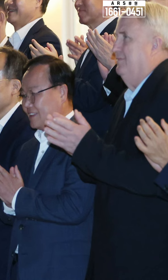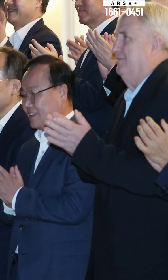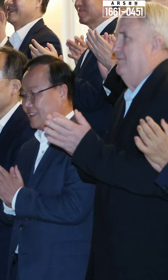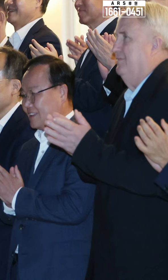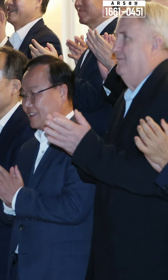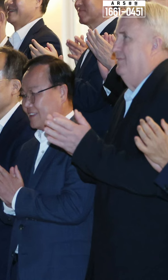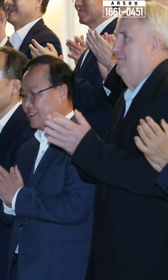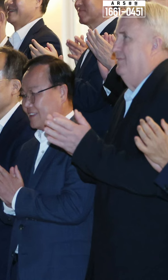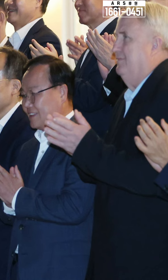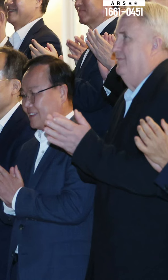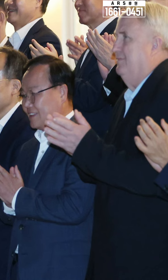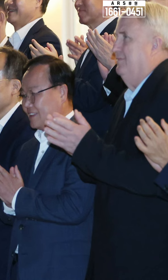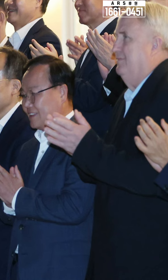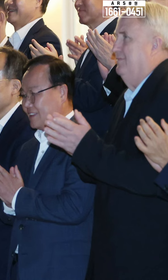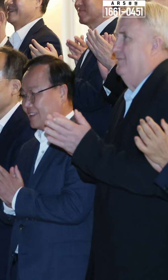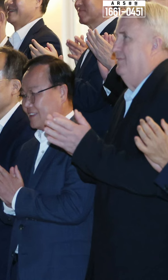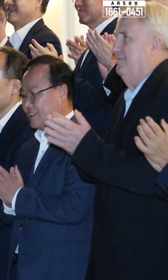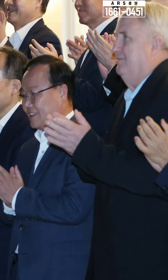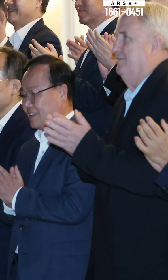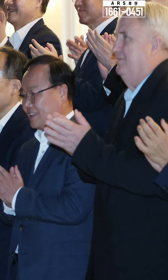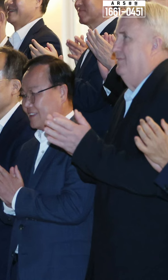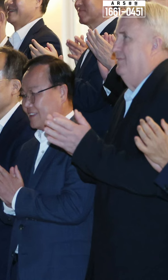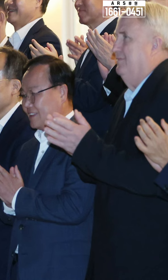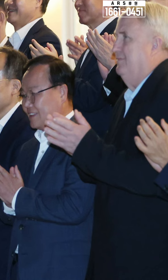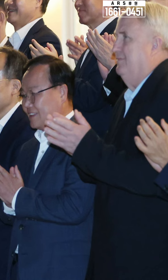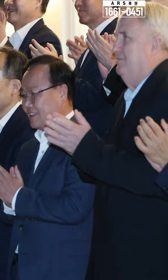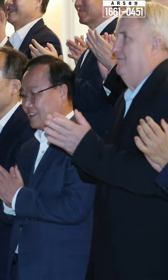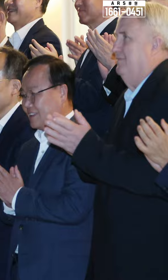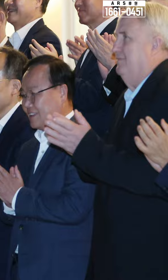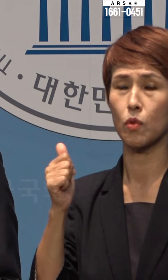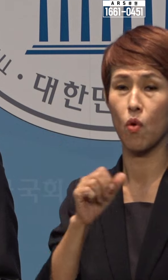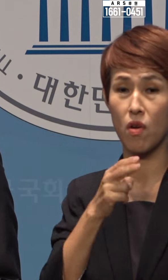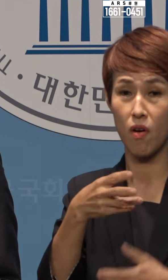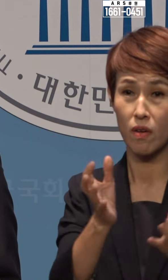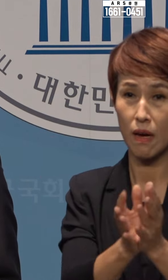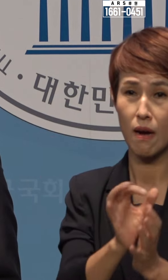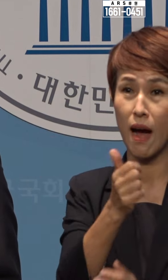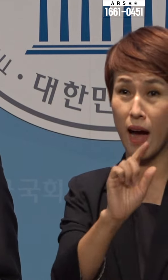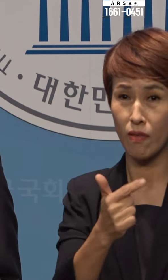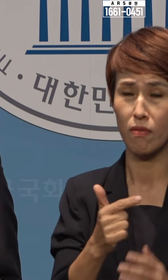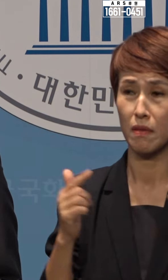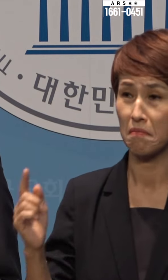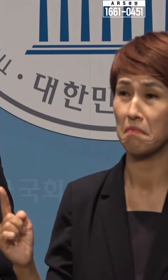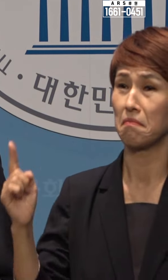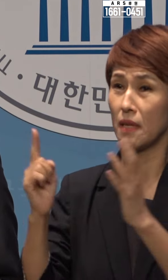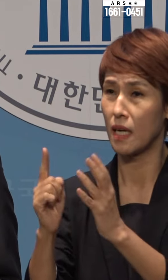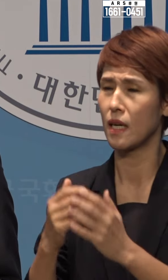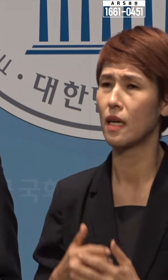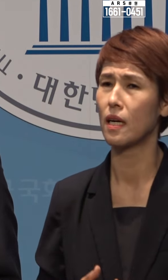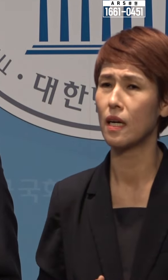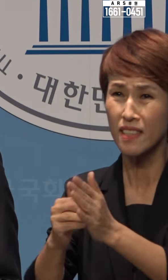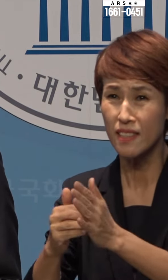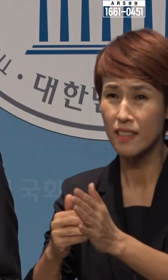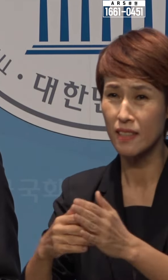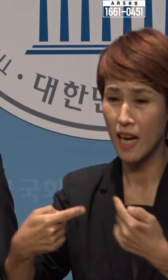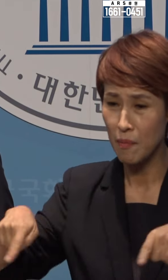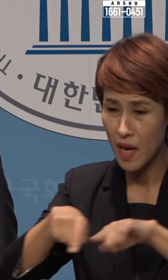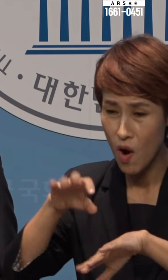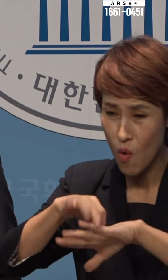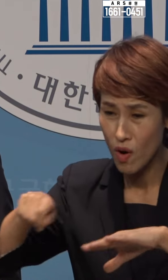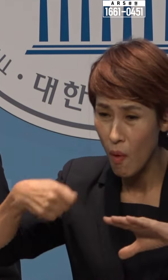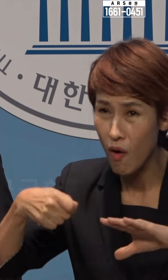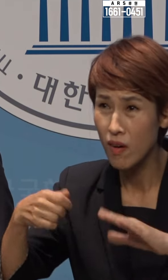집권당 대표가 만나서 고기만 먹고 덕담만 나누다 끝났다는 말입니까